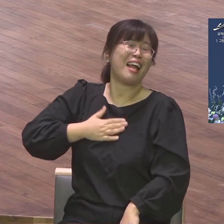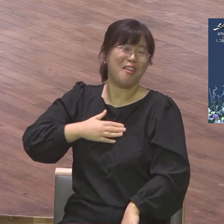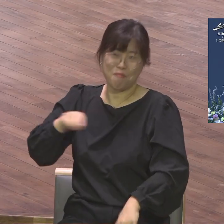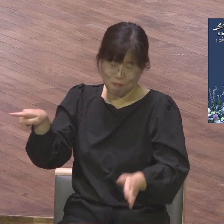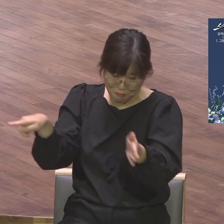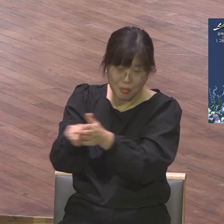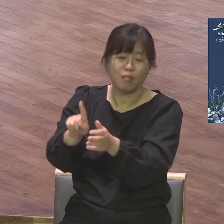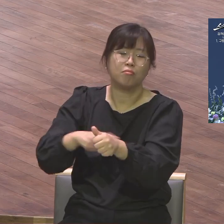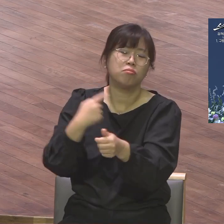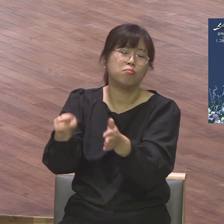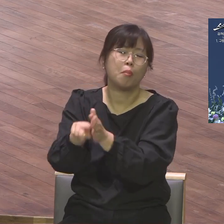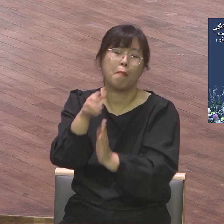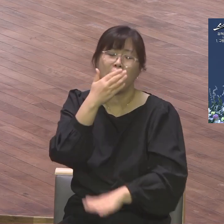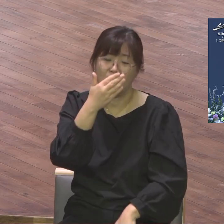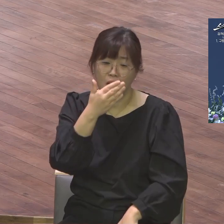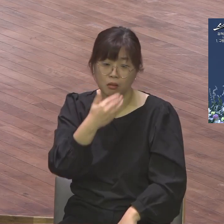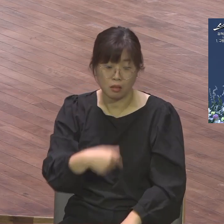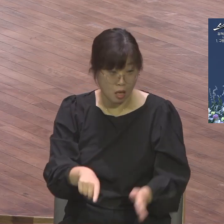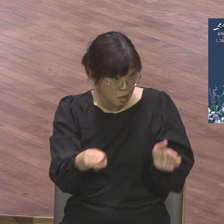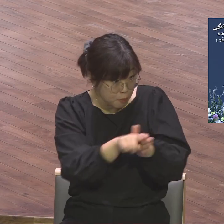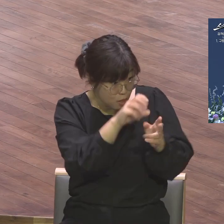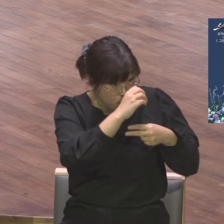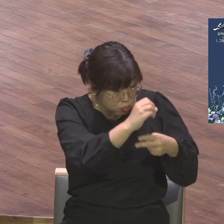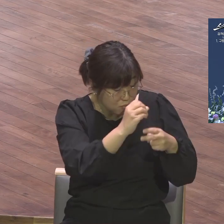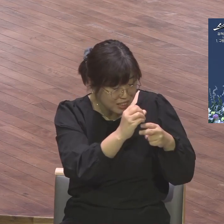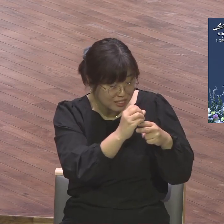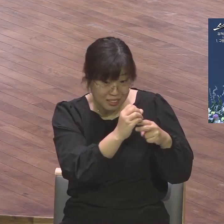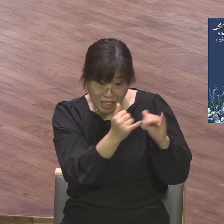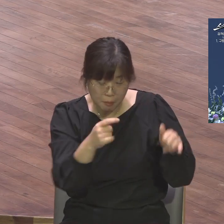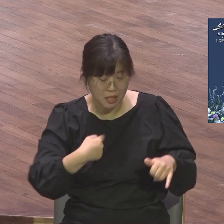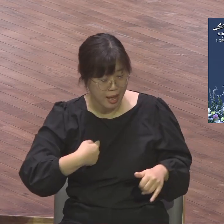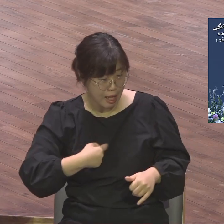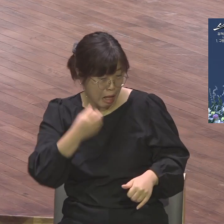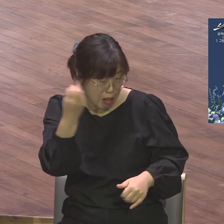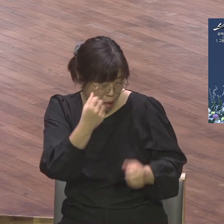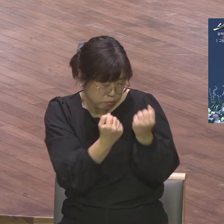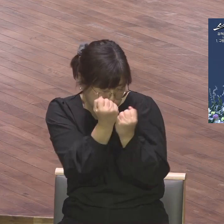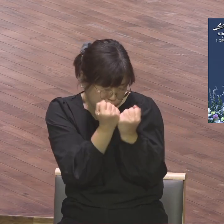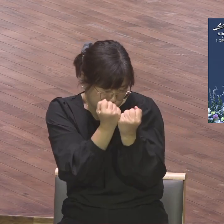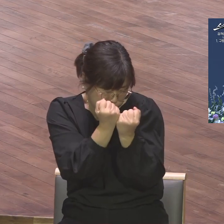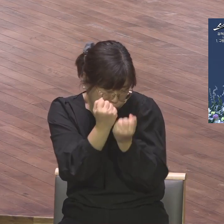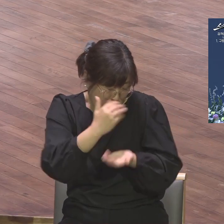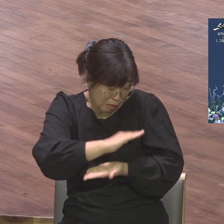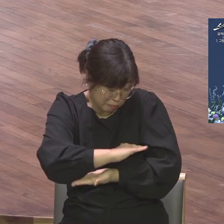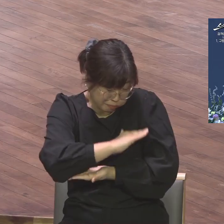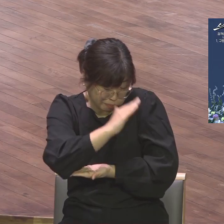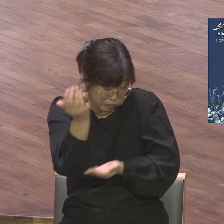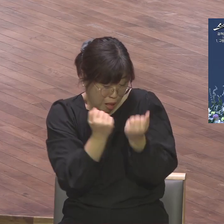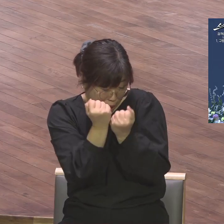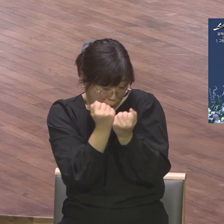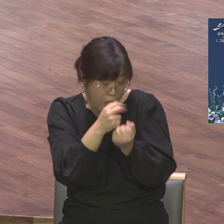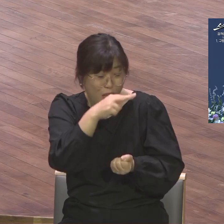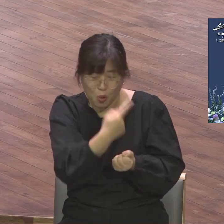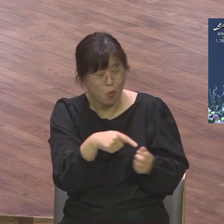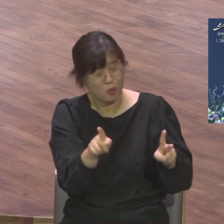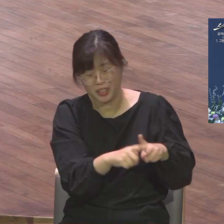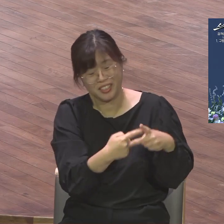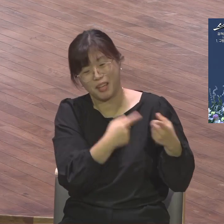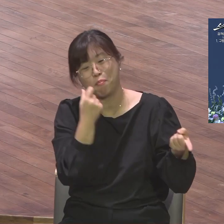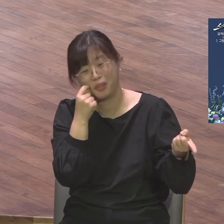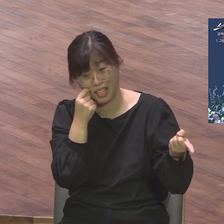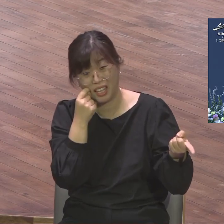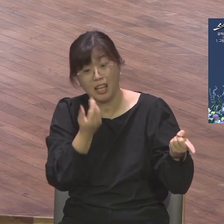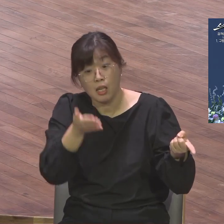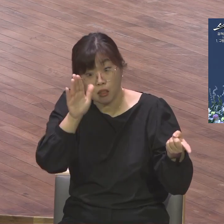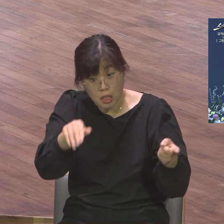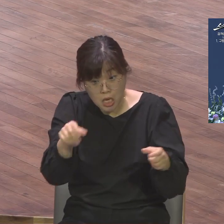자에게는 설명이 불가능해요. 아시겠어요? 그래서 그만큼 중요합니다. 출애굽기 15장 2절에 보면